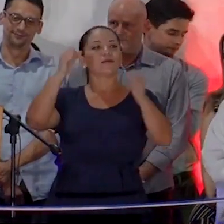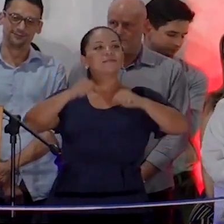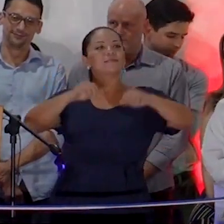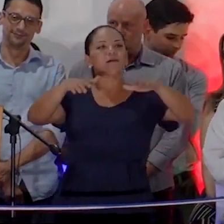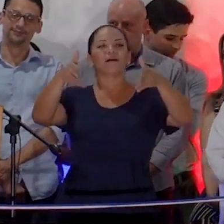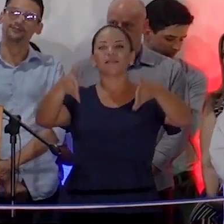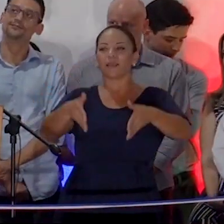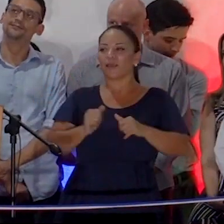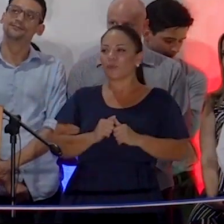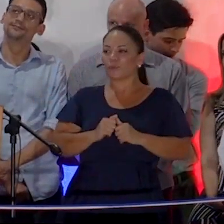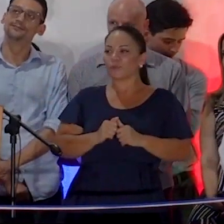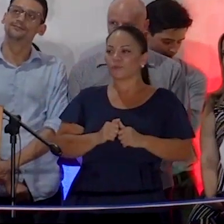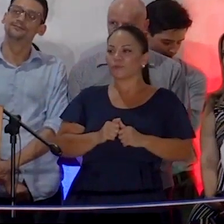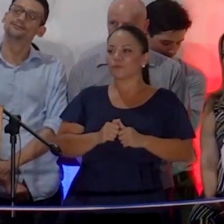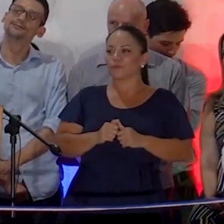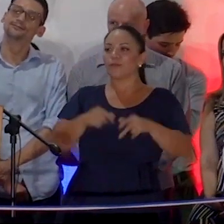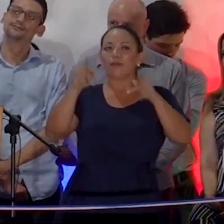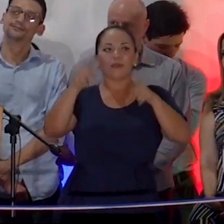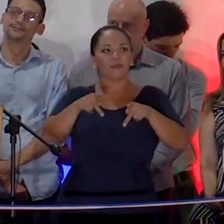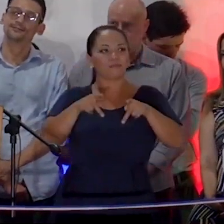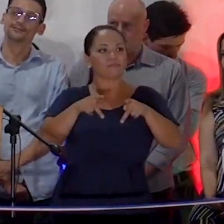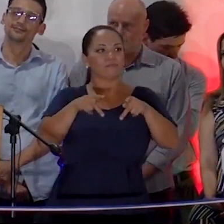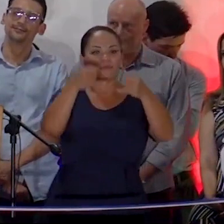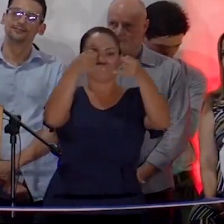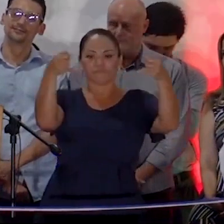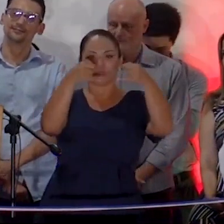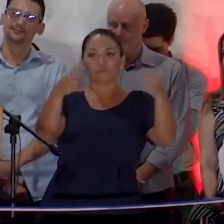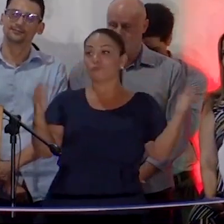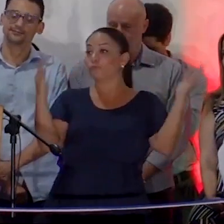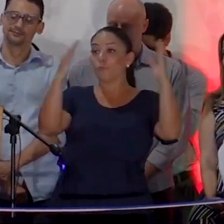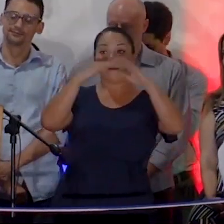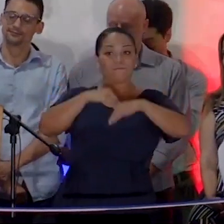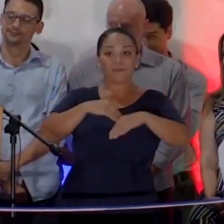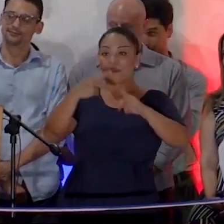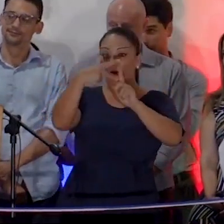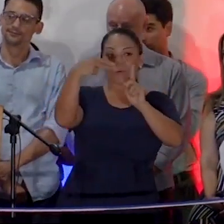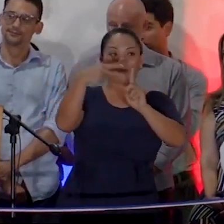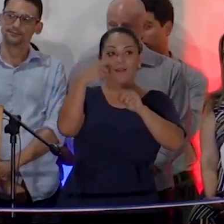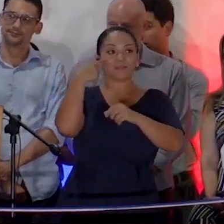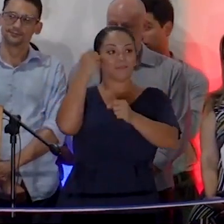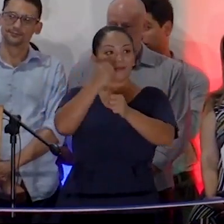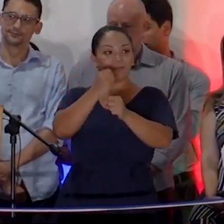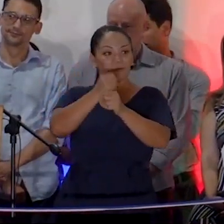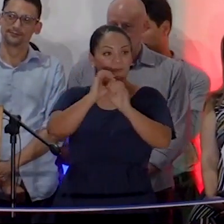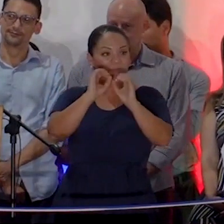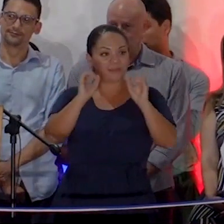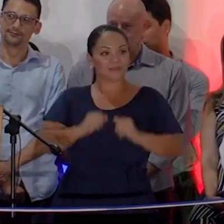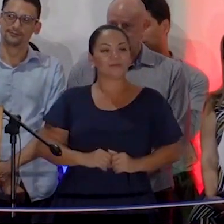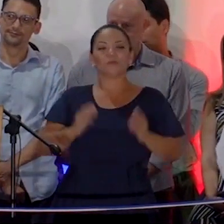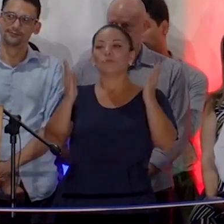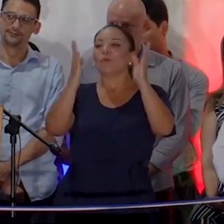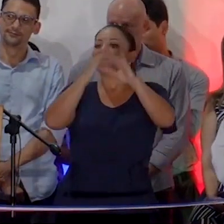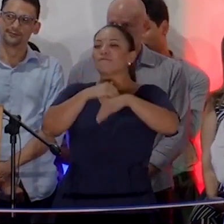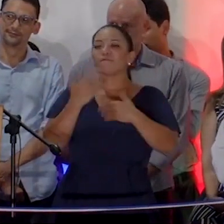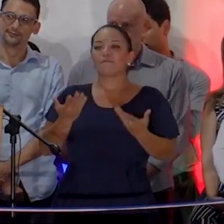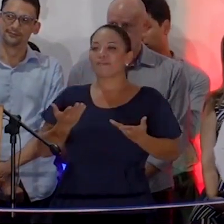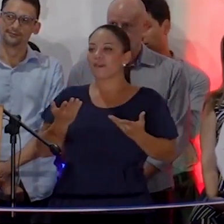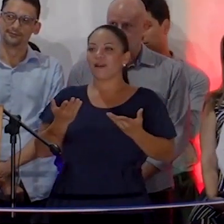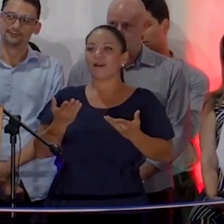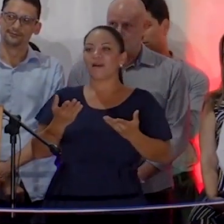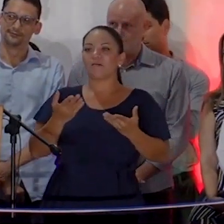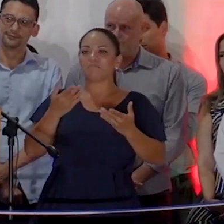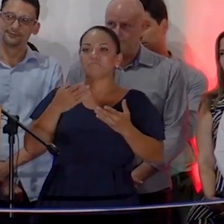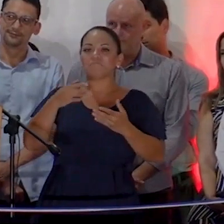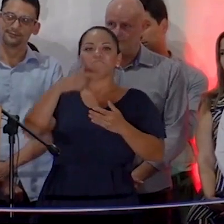sabaneros, gente hacía cercas, no había hoteles para trabajar, no había call centers, no